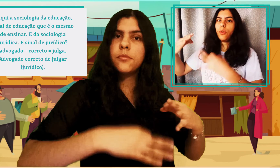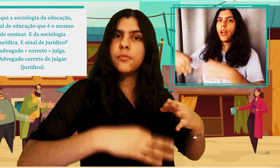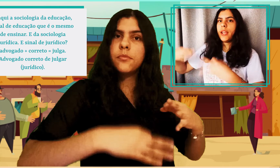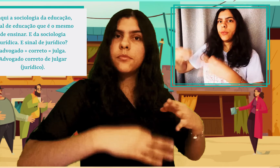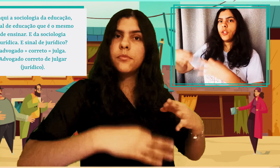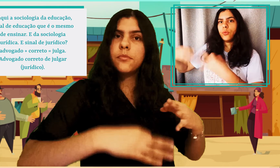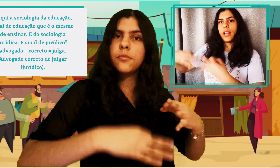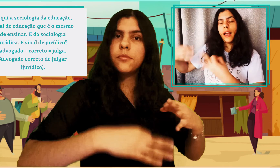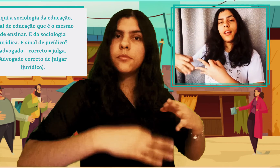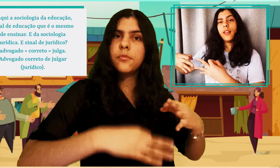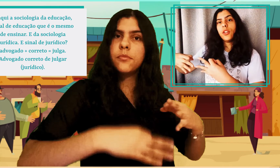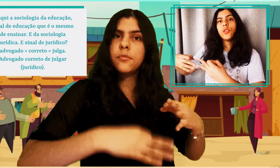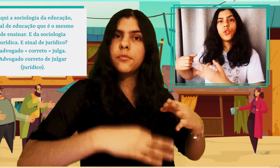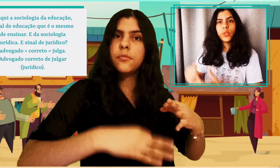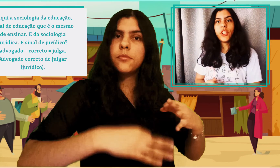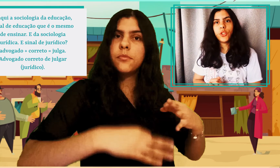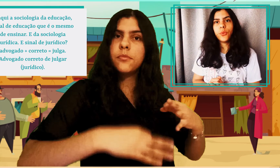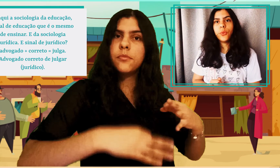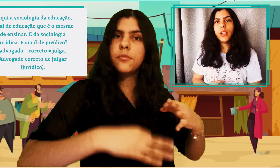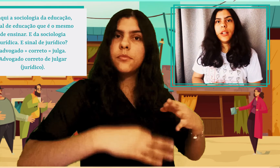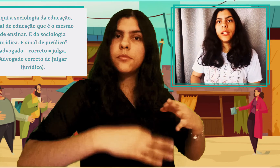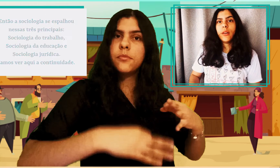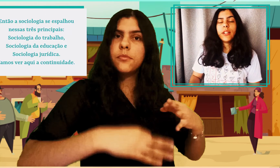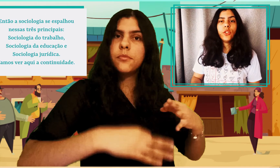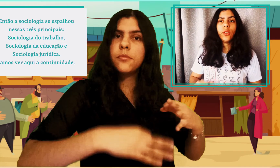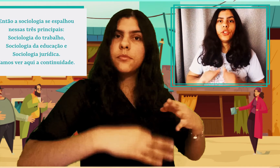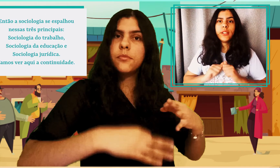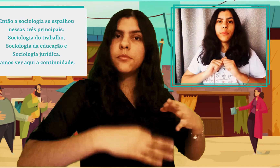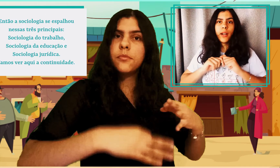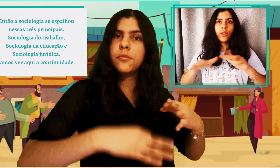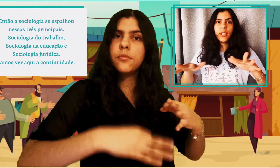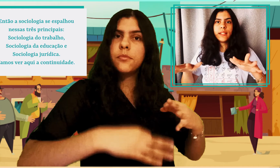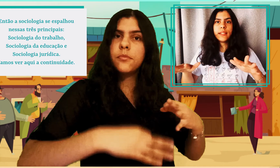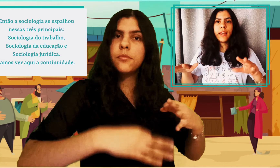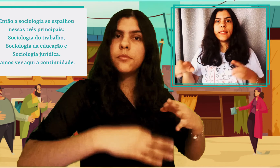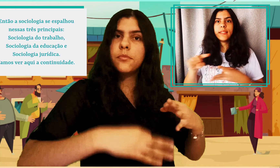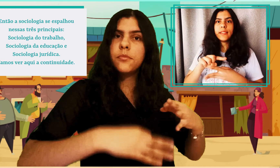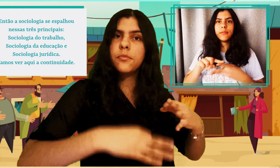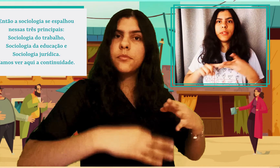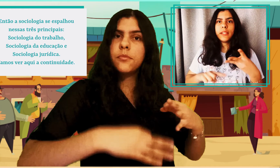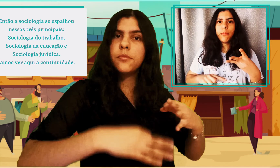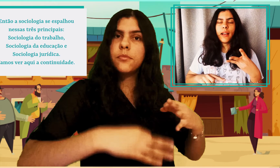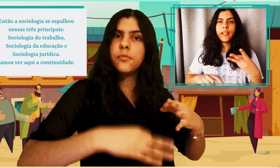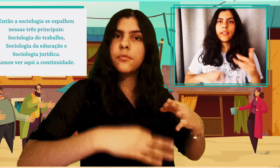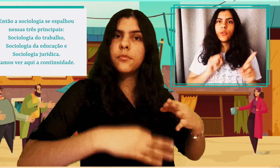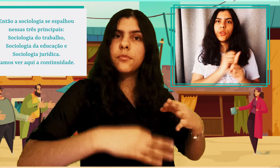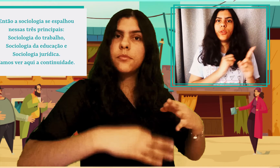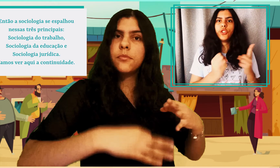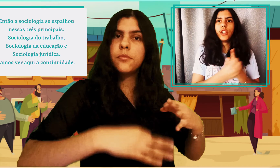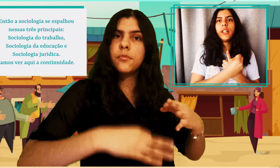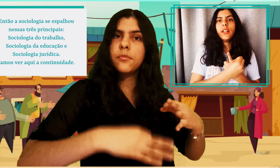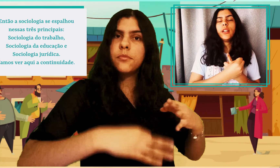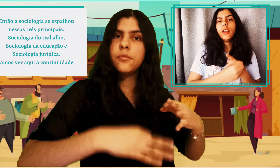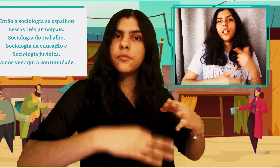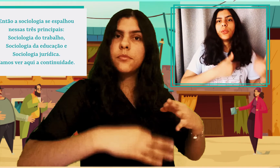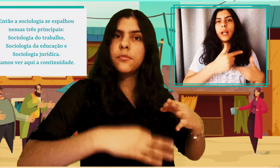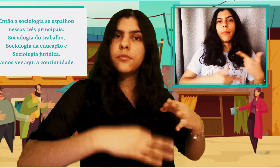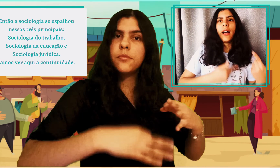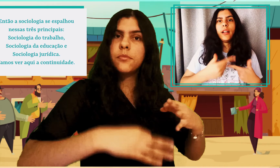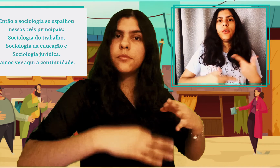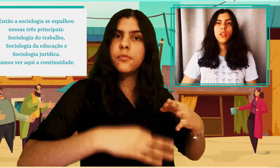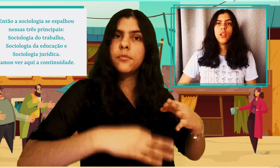advogado, correto aqui, julgar, jurídico. Então, a sociologia se espalhou nessas 3 principais. Sociologia